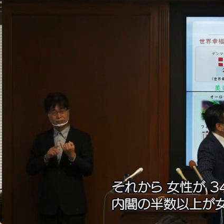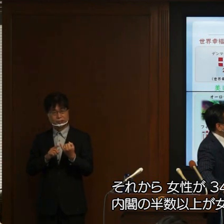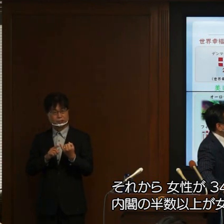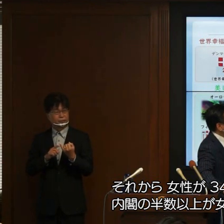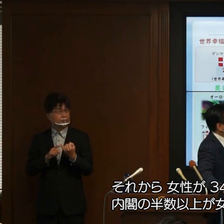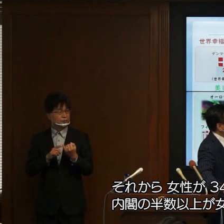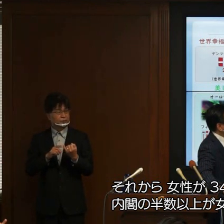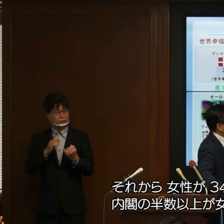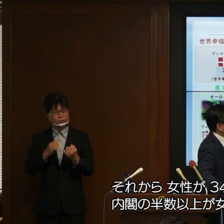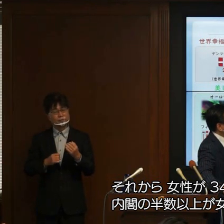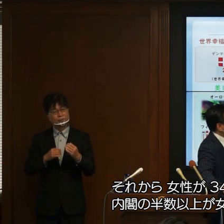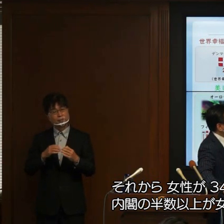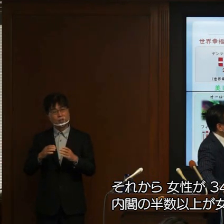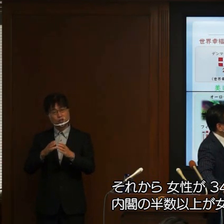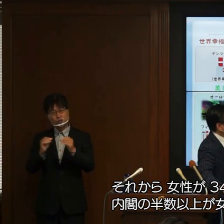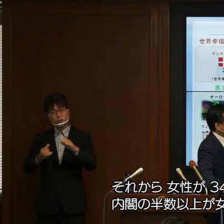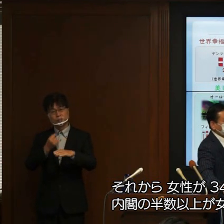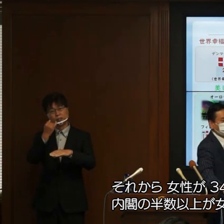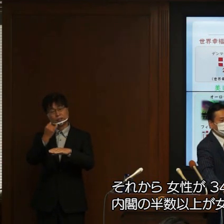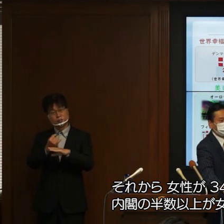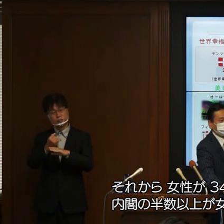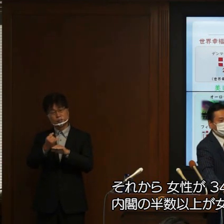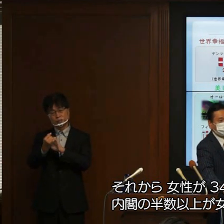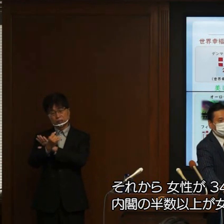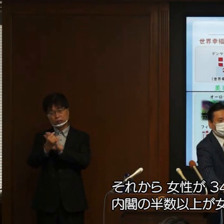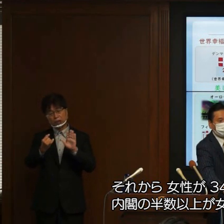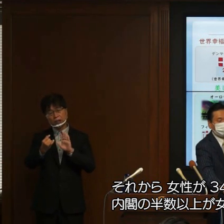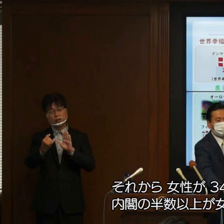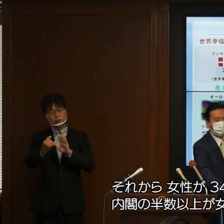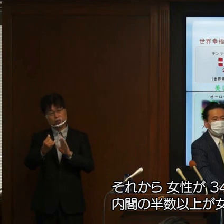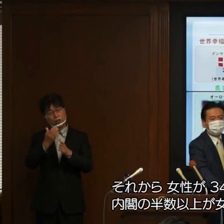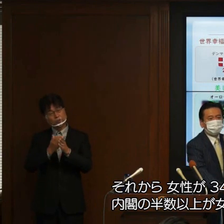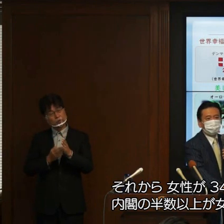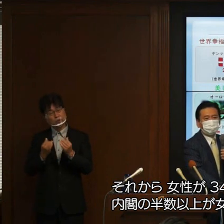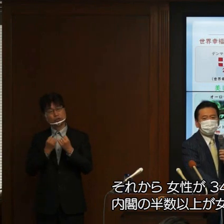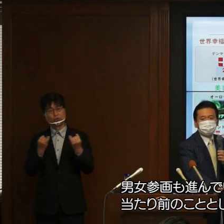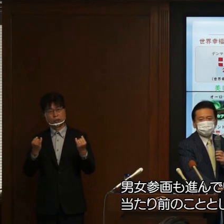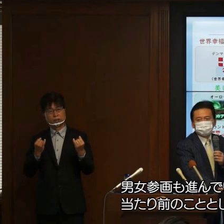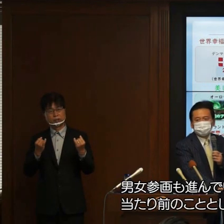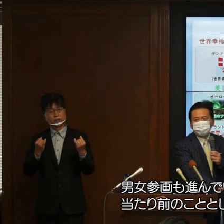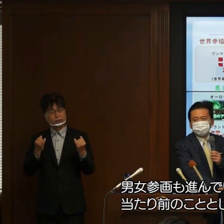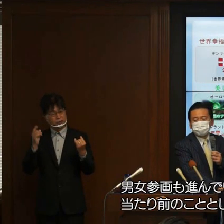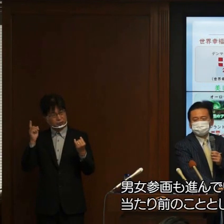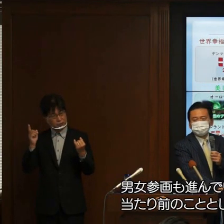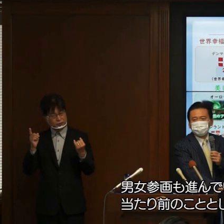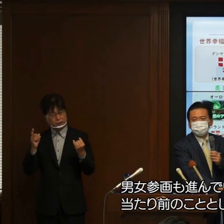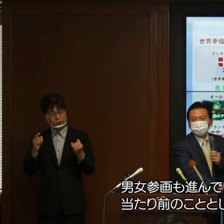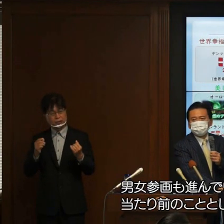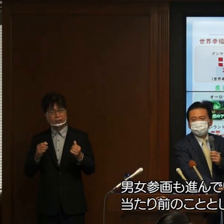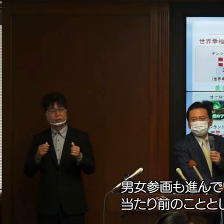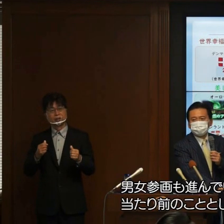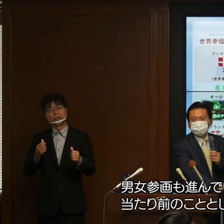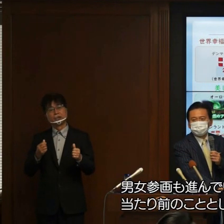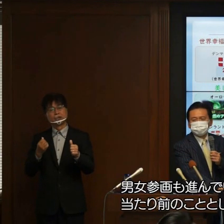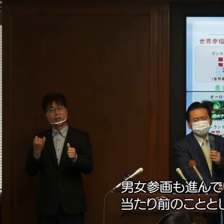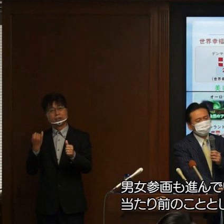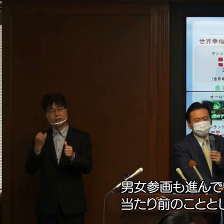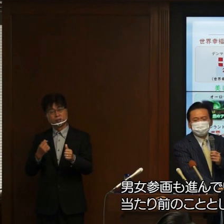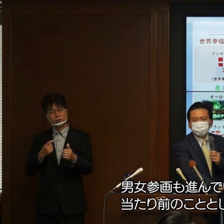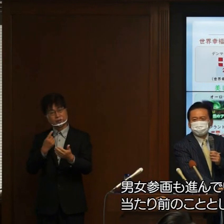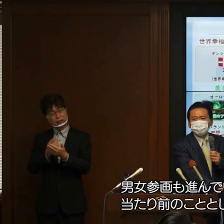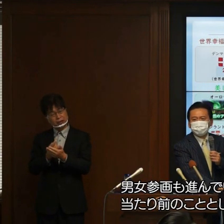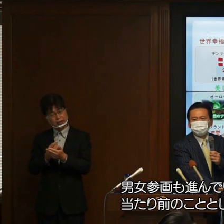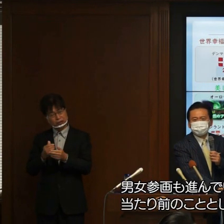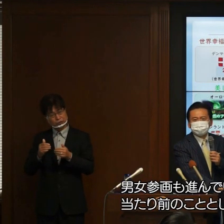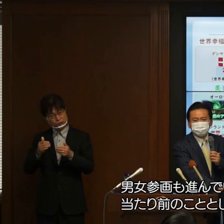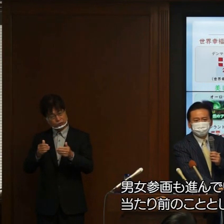相を含めて、34歳の首相を含めて内閣の半数以上が女性ということで、男女三角も進んで